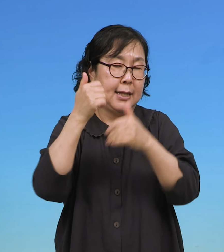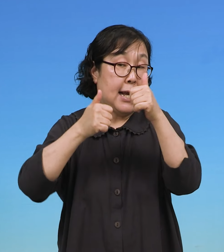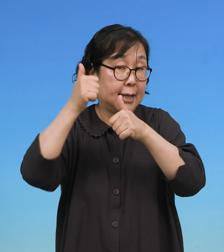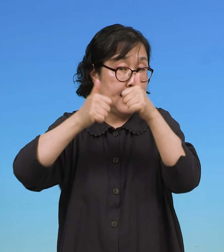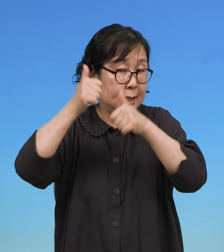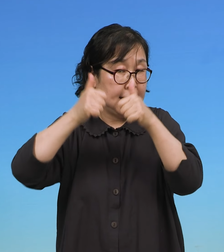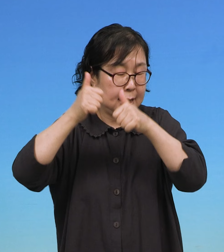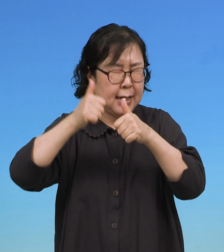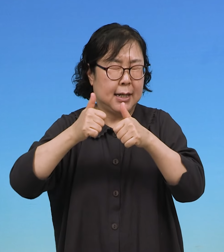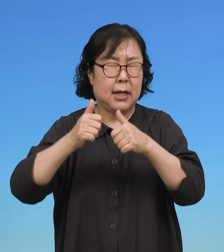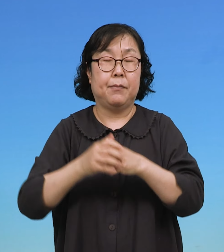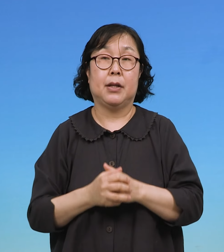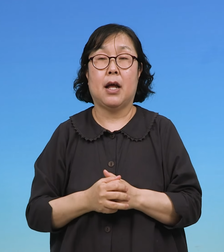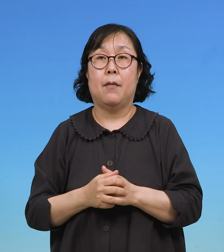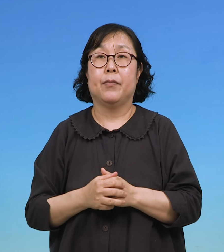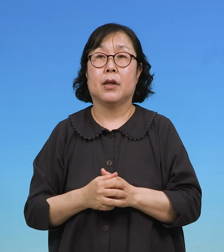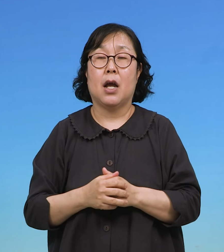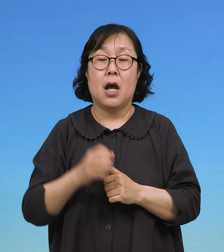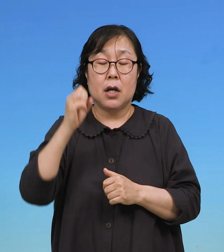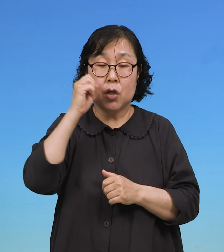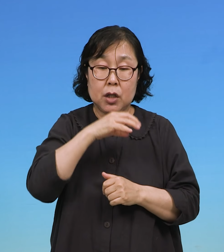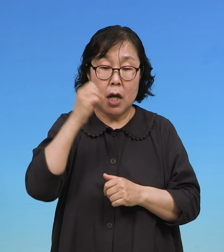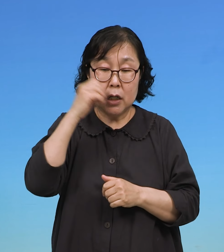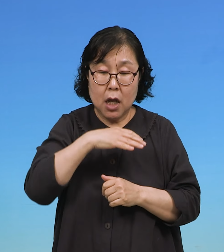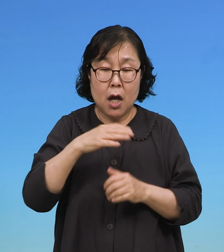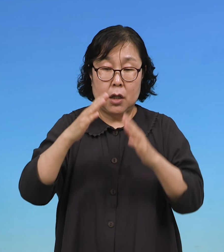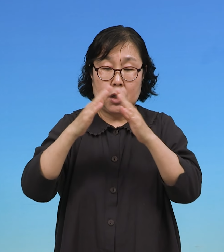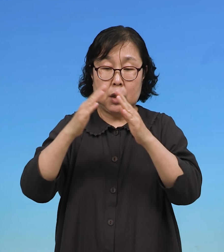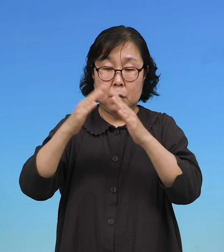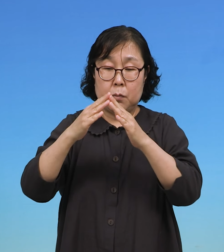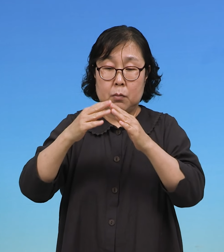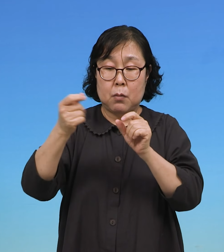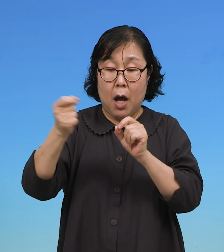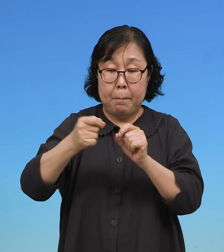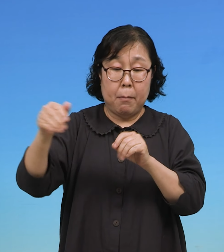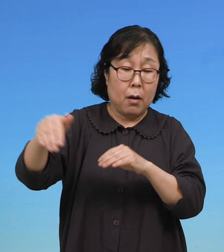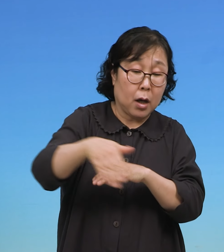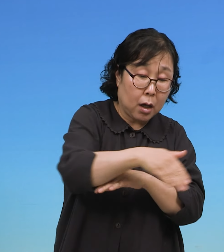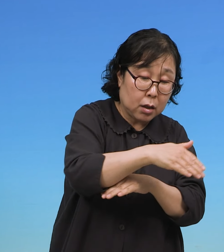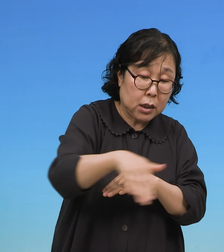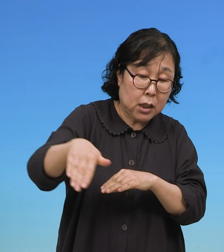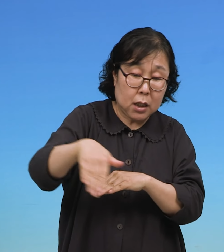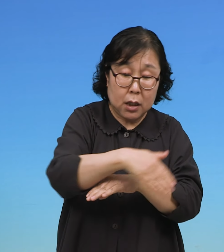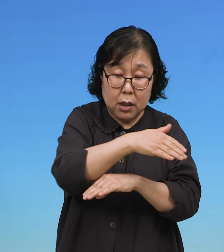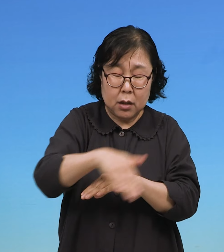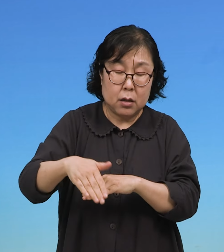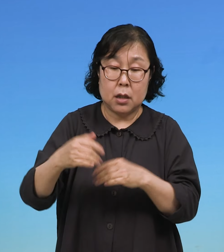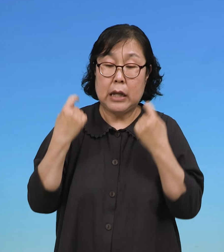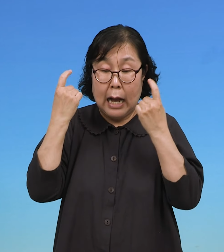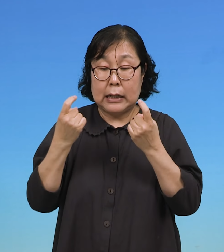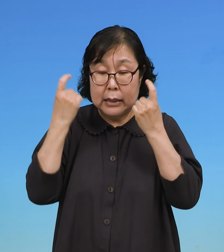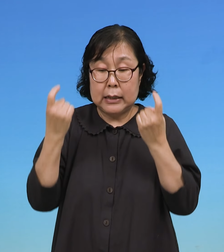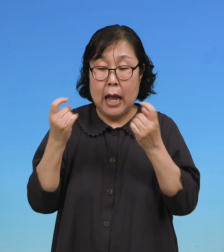그런 테스트를 하셔야 될 것 같은데, 그냥 지나가는 나그네 문제를 가지고 테스트를 하신다는 겁니다.